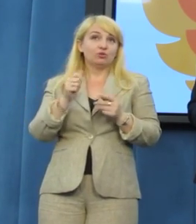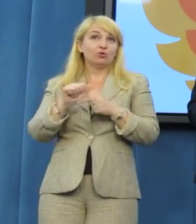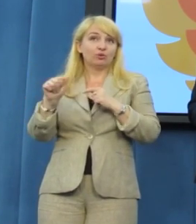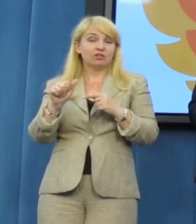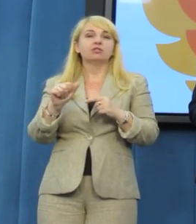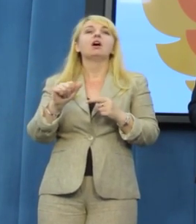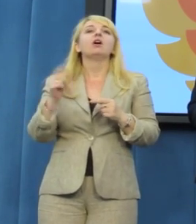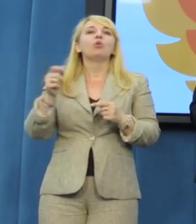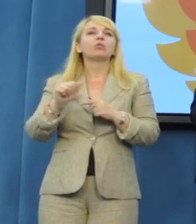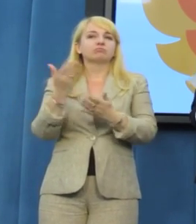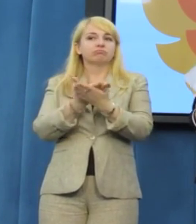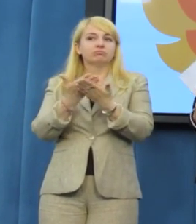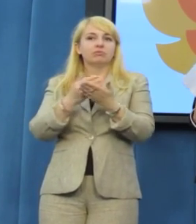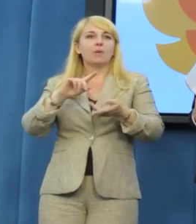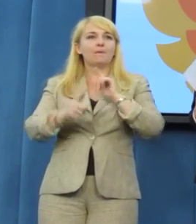politycznego,